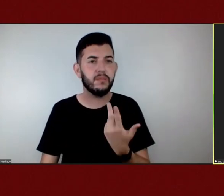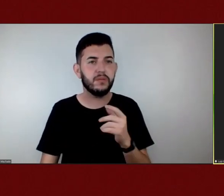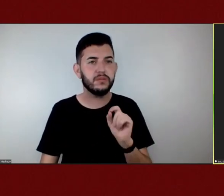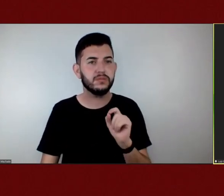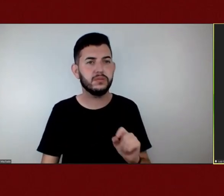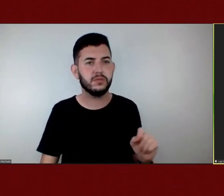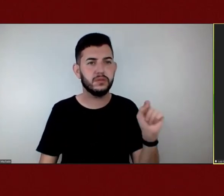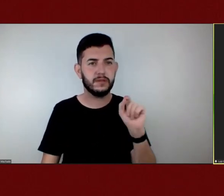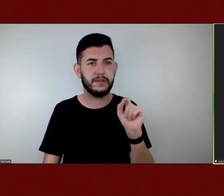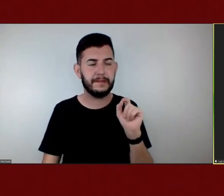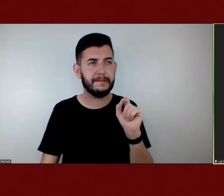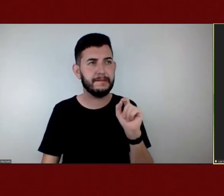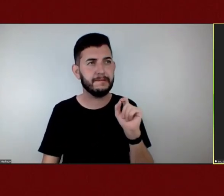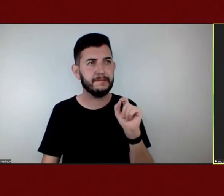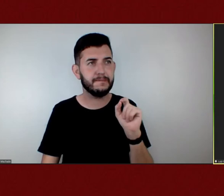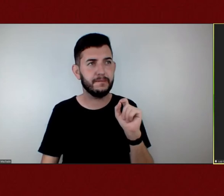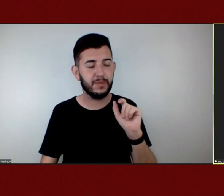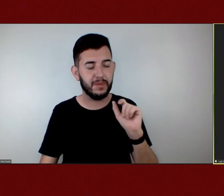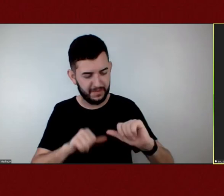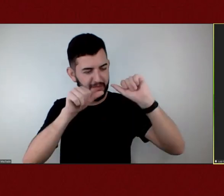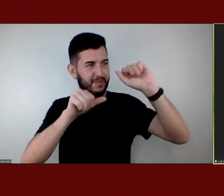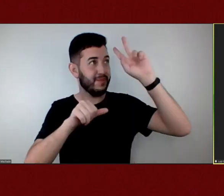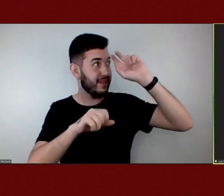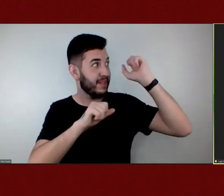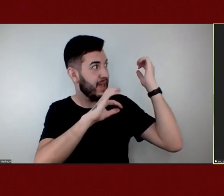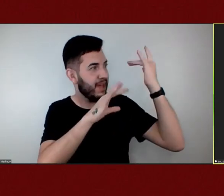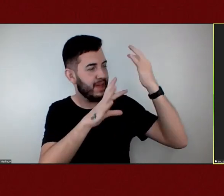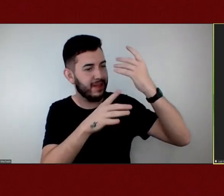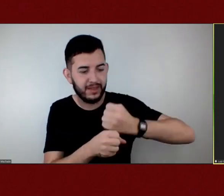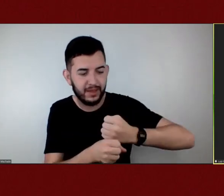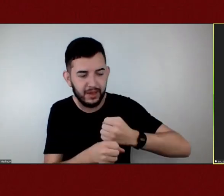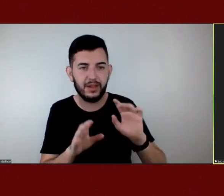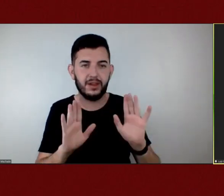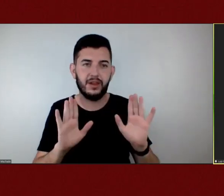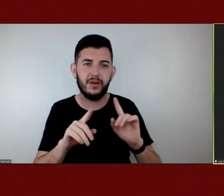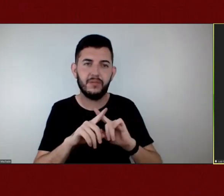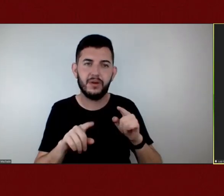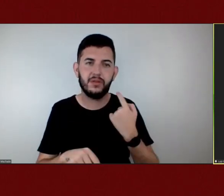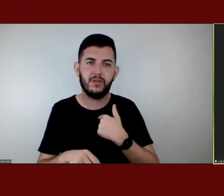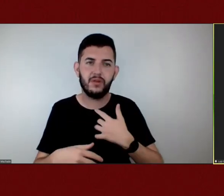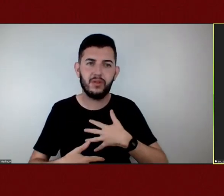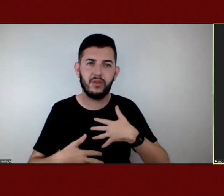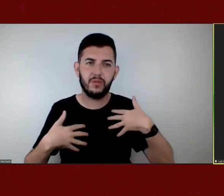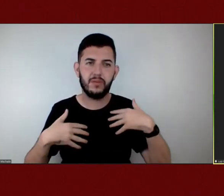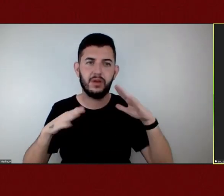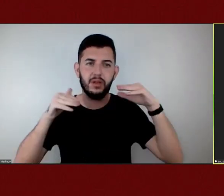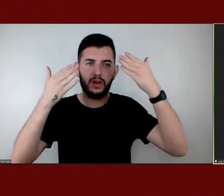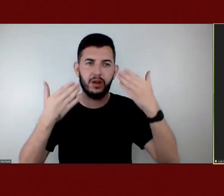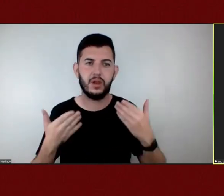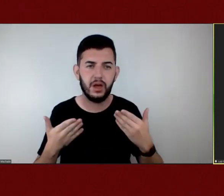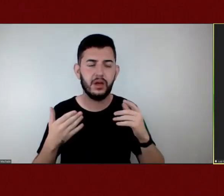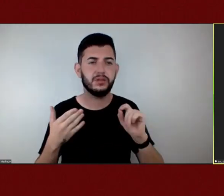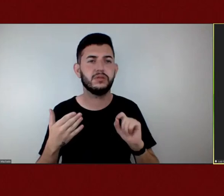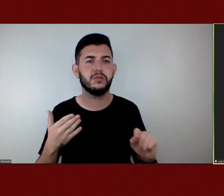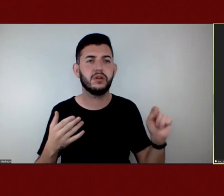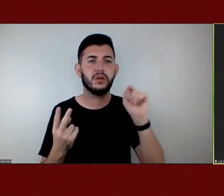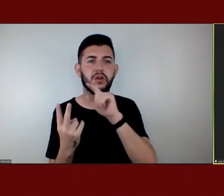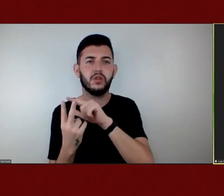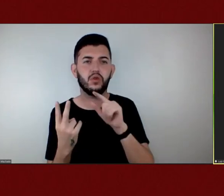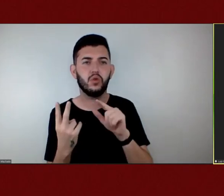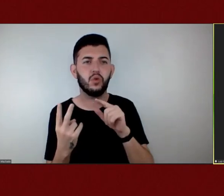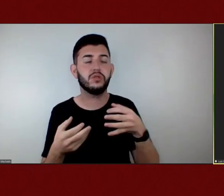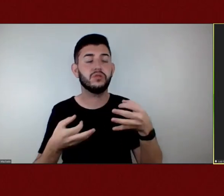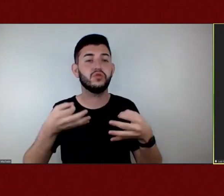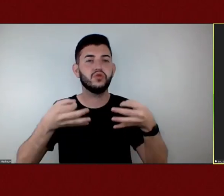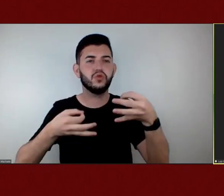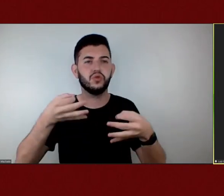contrafactualmente a história, mas cabe honrar a memória de dois juízes do Tribunal Superior Eleitoral,